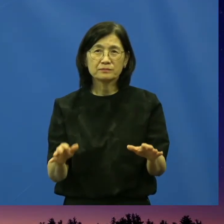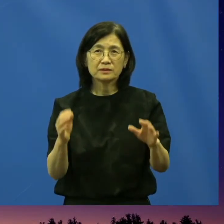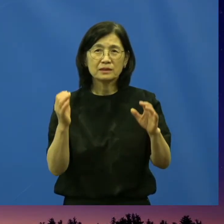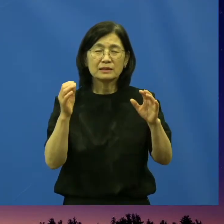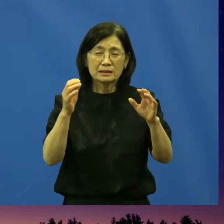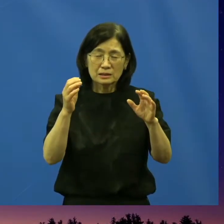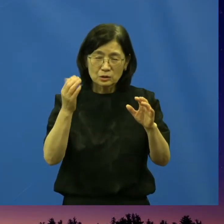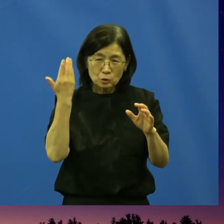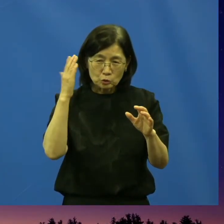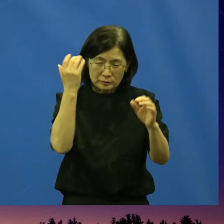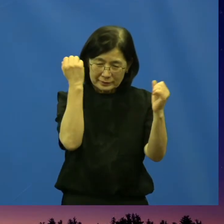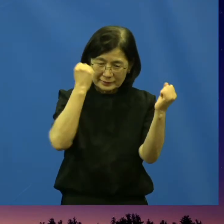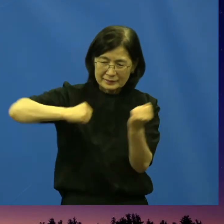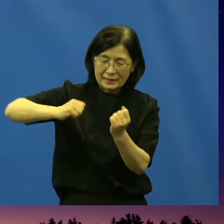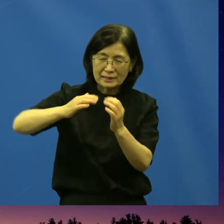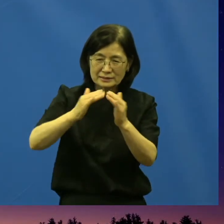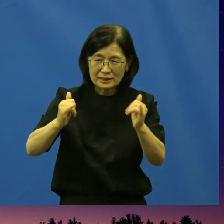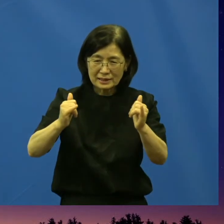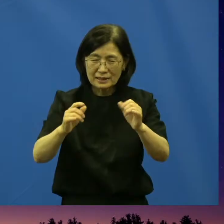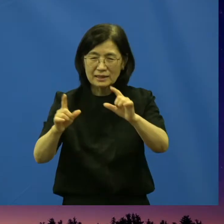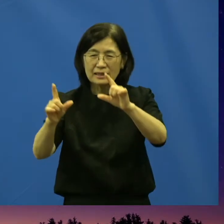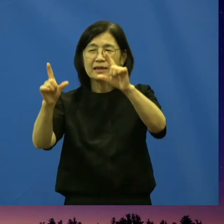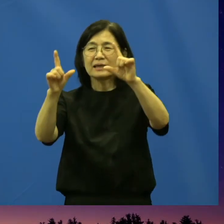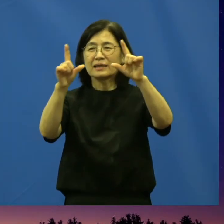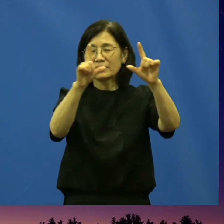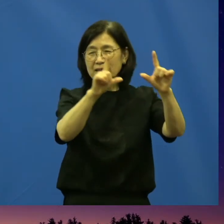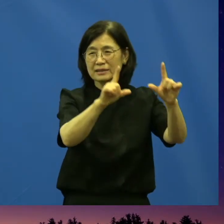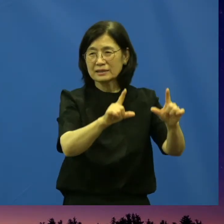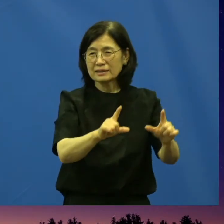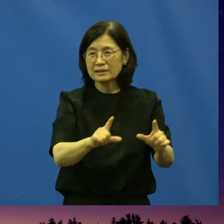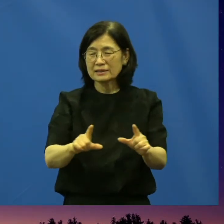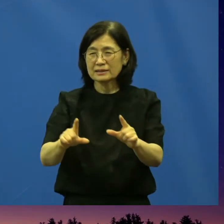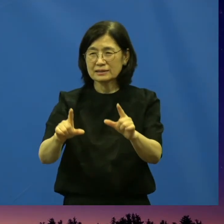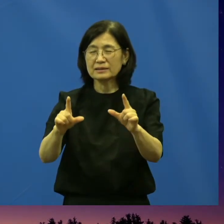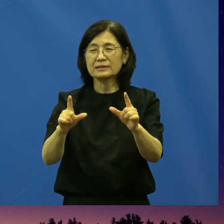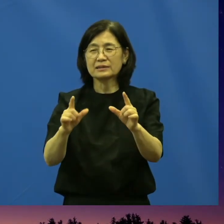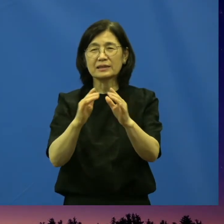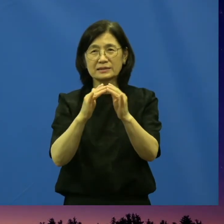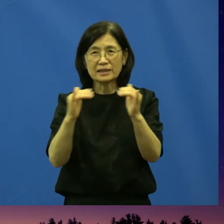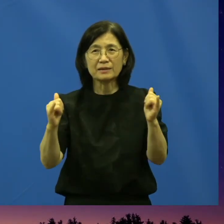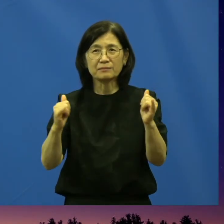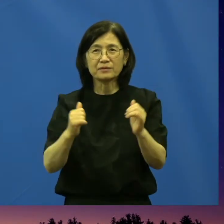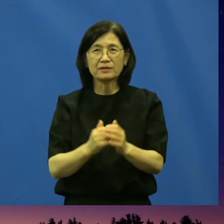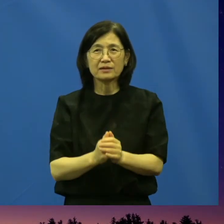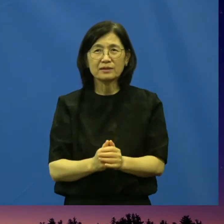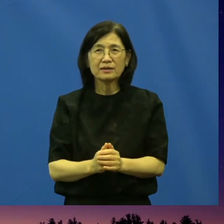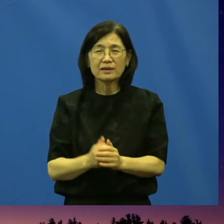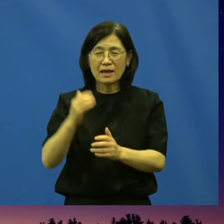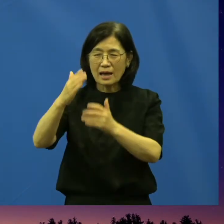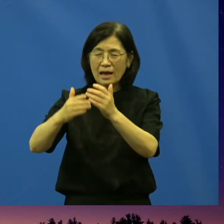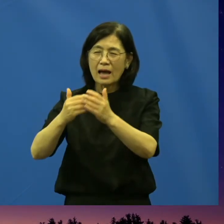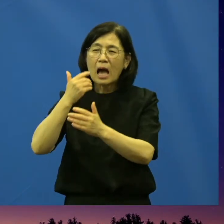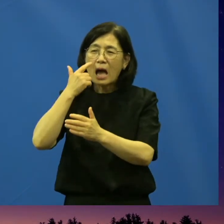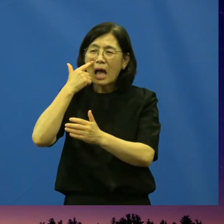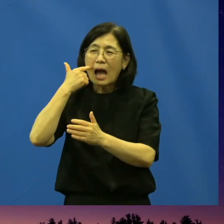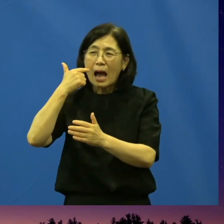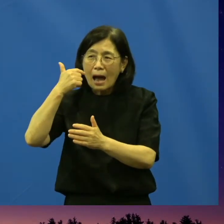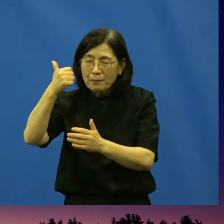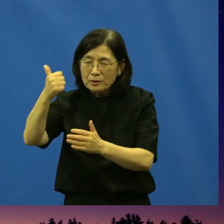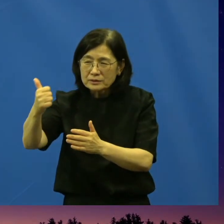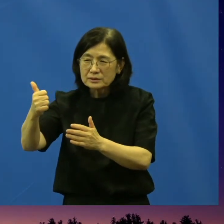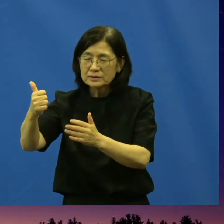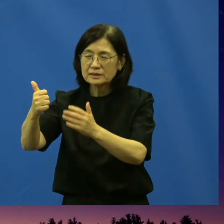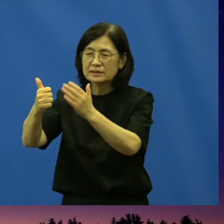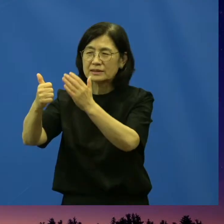삶을 살아가는 사람들, 아버지 집을 떠나서 멀리 벗어나 있는 사람들, 아버지 집을 떠나는 순간부터 모든 문제가 시작이